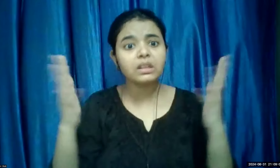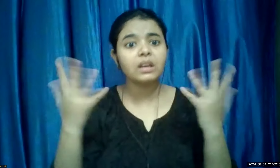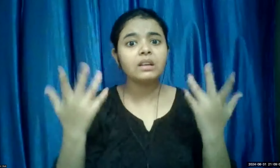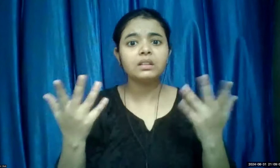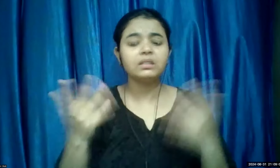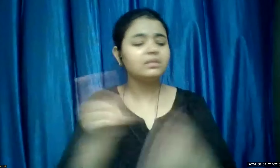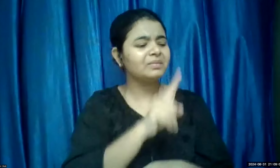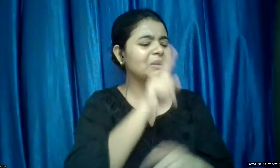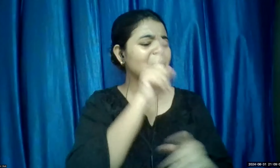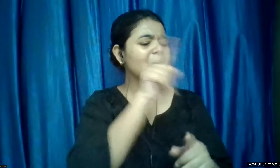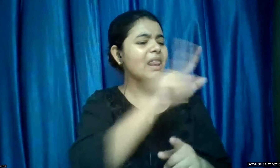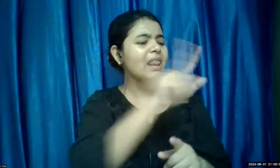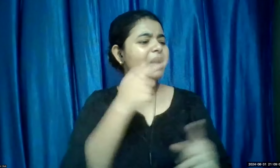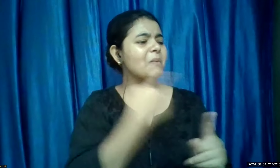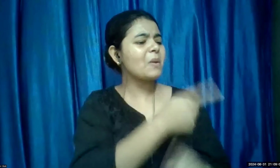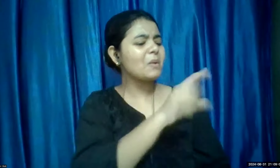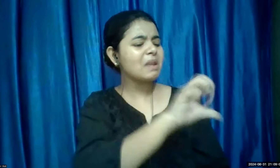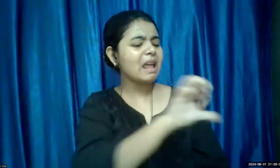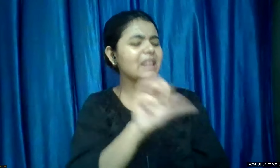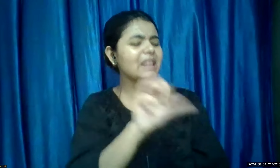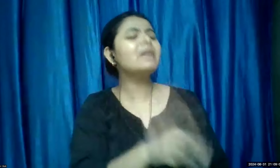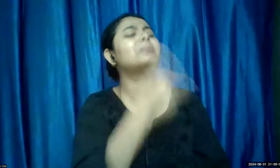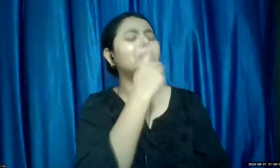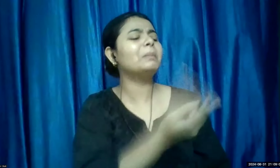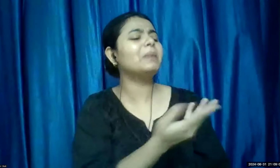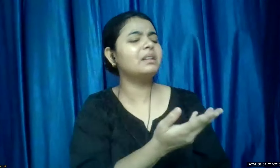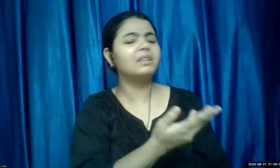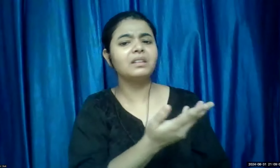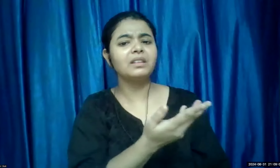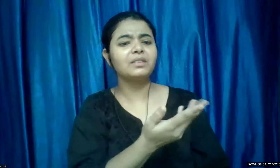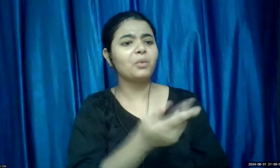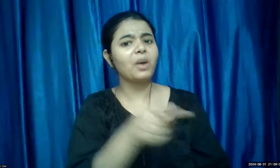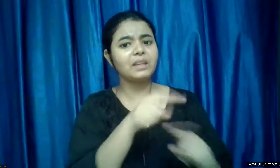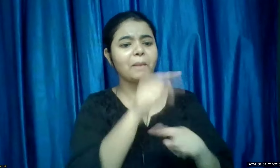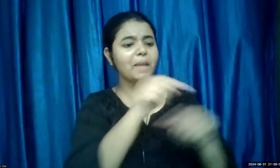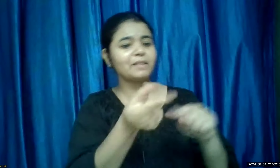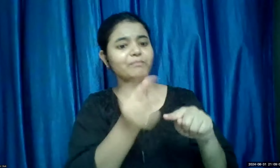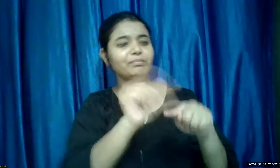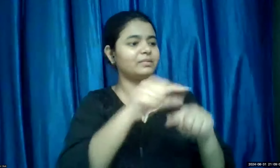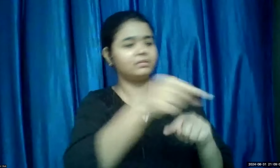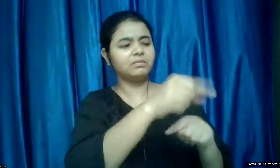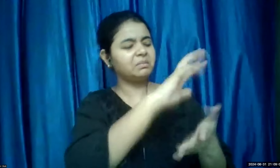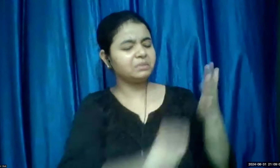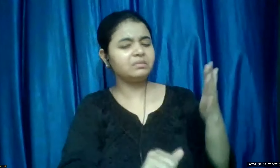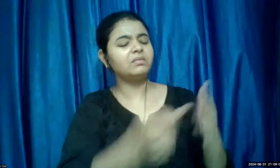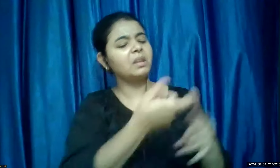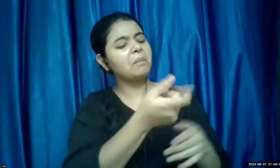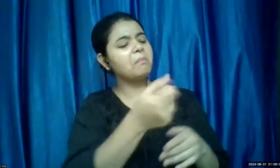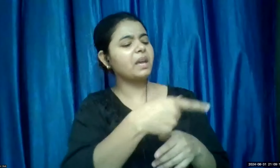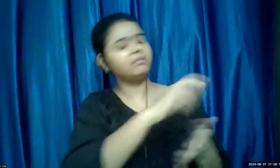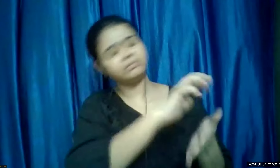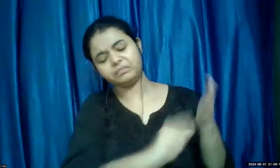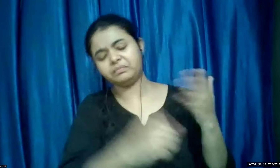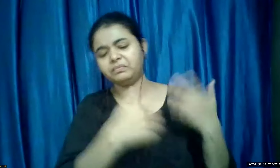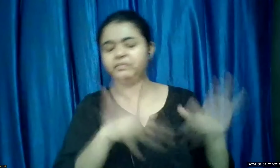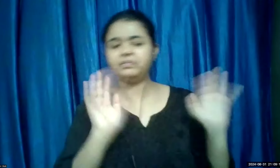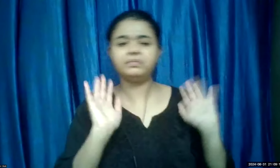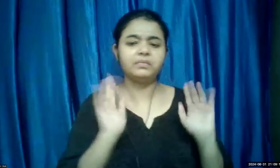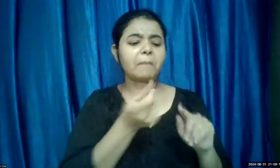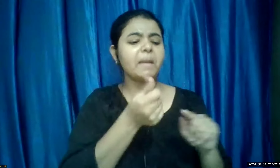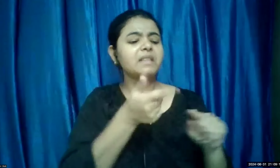1 लाख आप नहीं कर पाए, इसलिए आपको जो बोनस मिलना था, जो आपका सैलरी मिलना था, वो उतना नहीं मिलेगा। अच्छा,